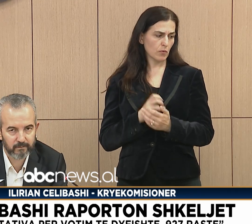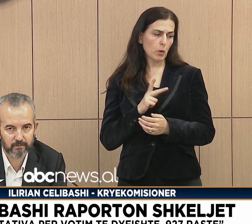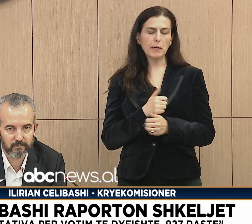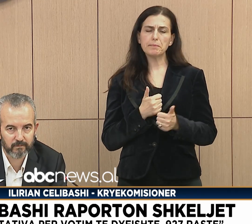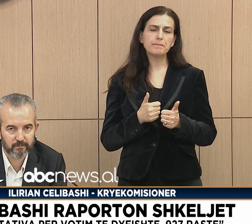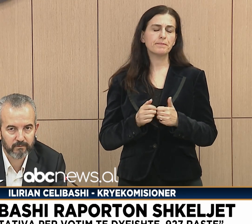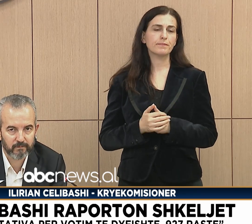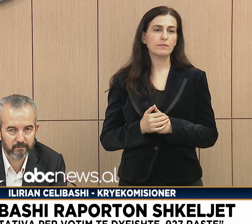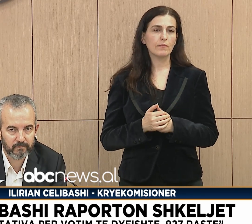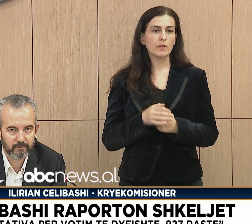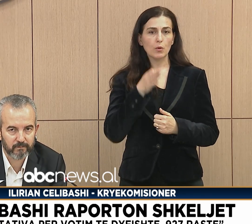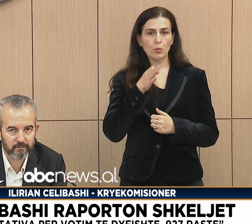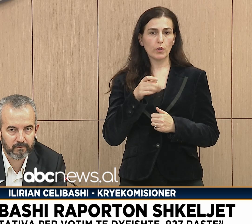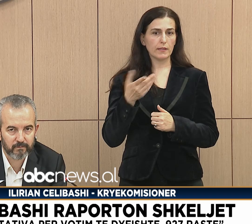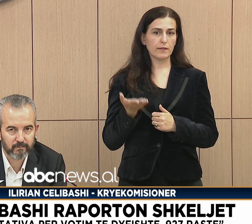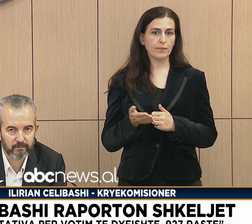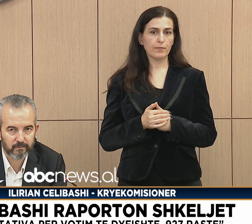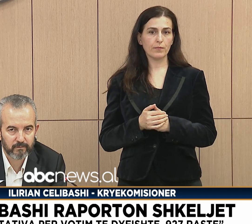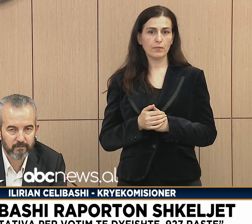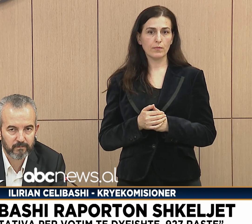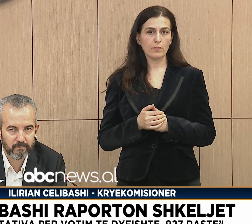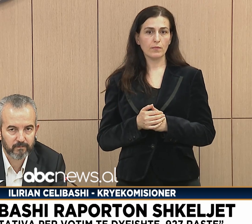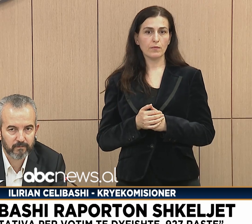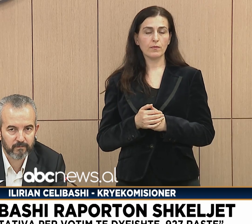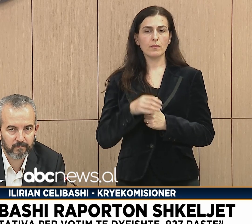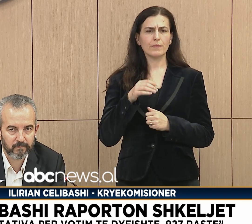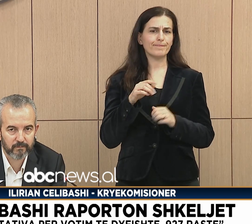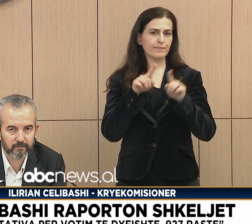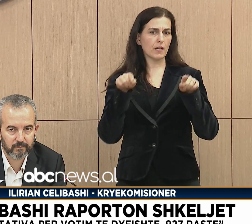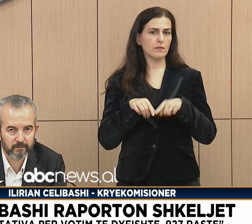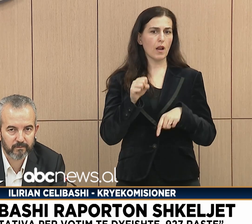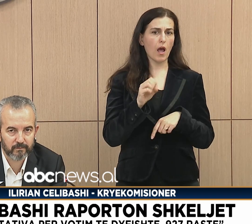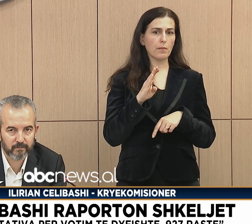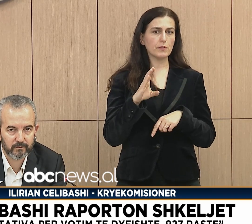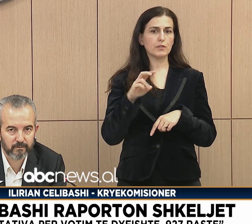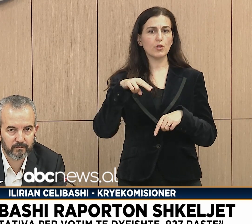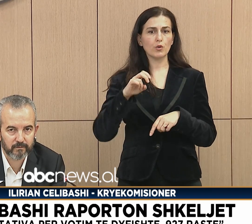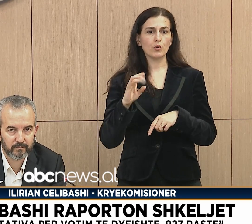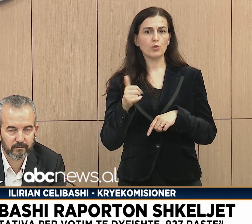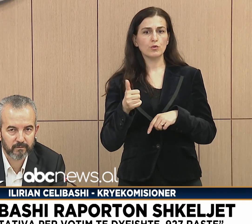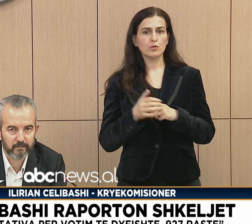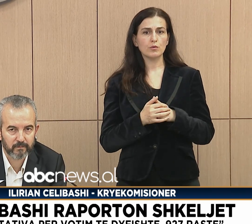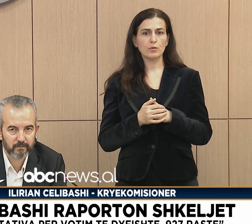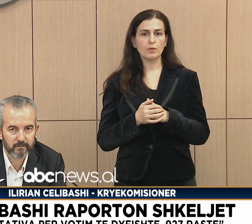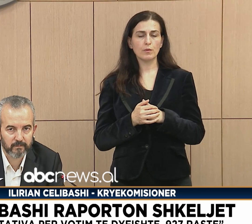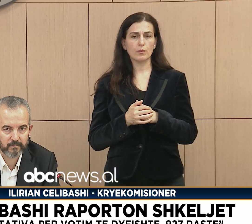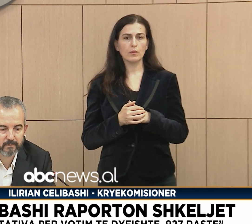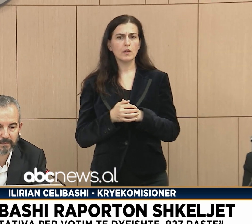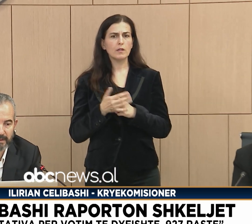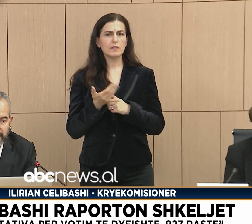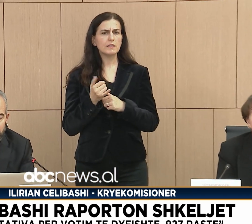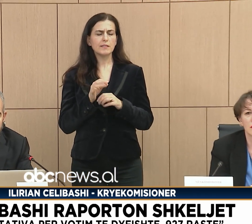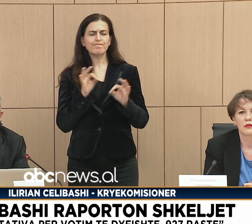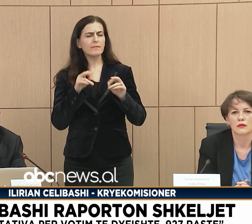përshpërja. Një pyetje. Ajgena Korbi, Televizion ABC News. Si e trisoni e curin e proteste dheri në momentet që